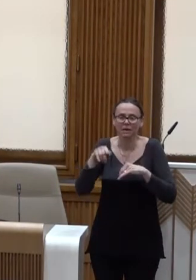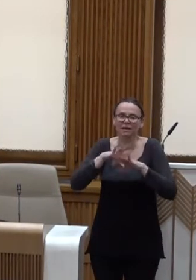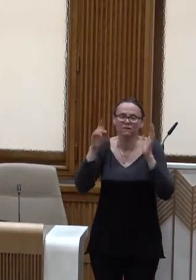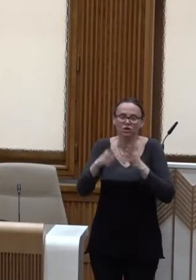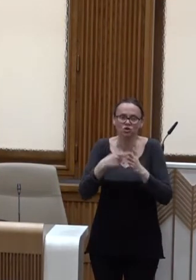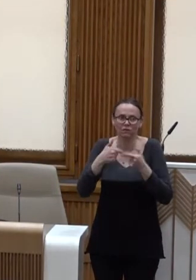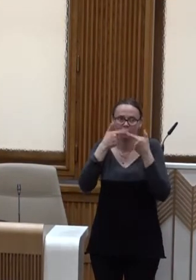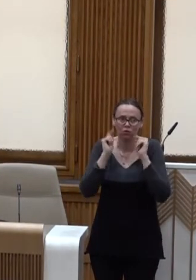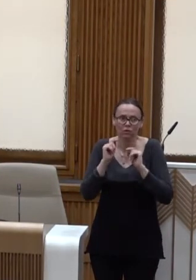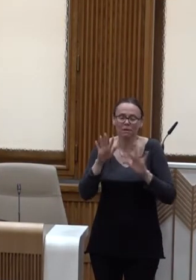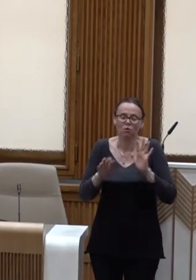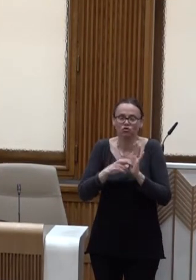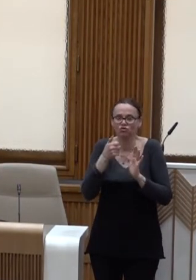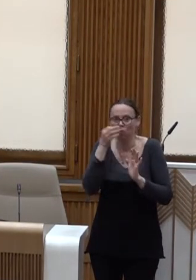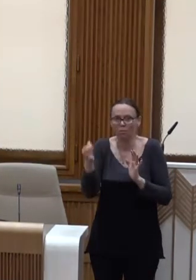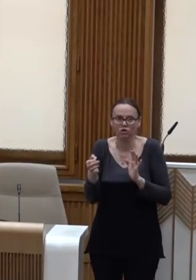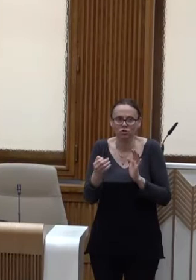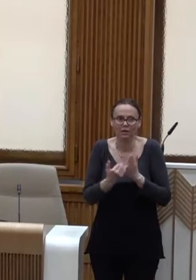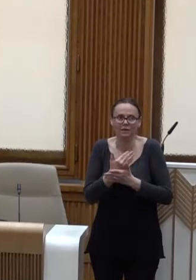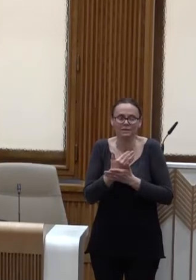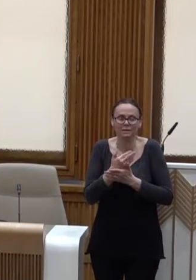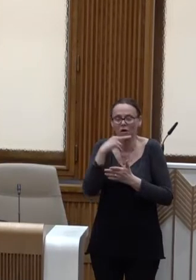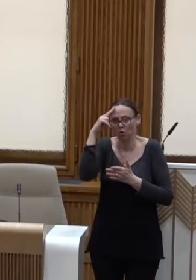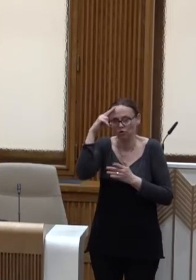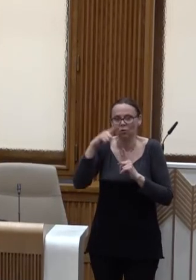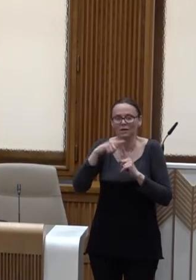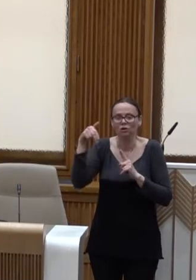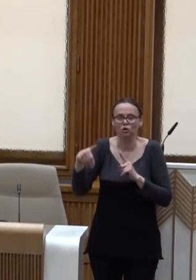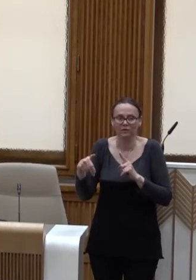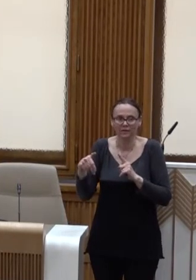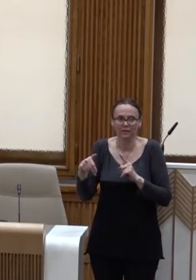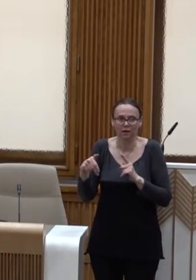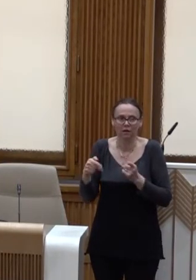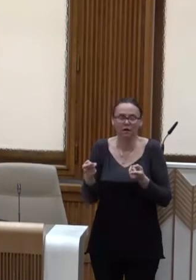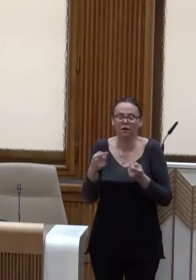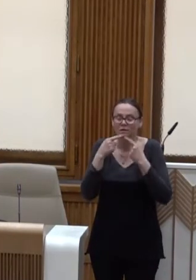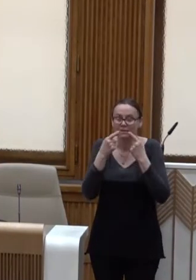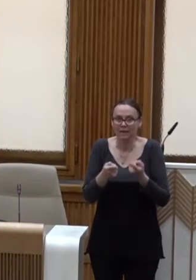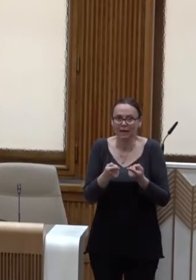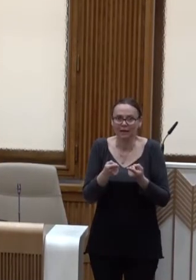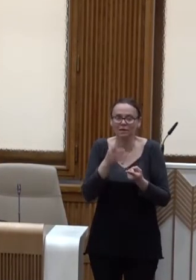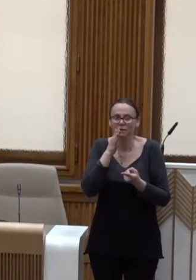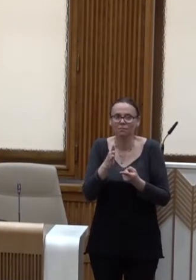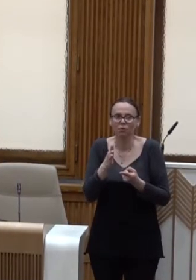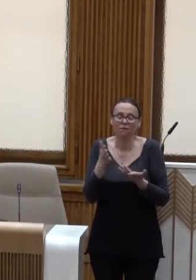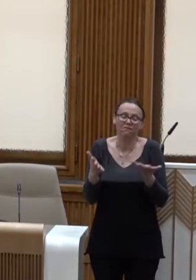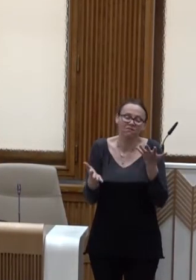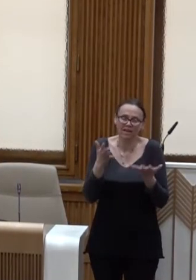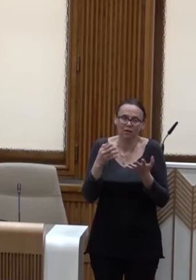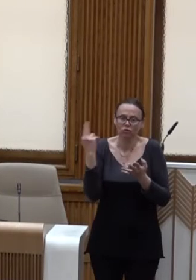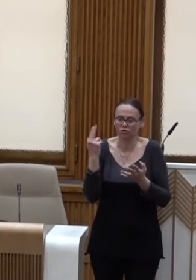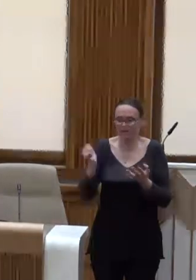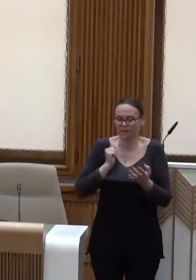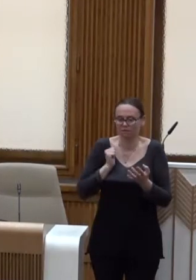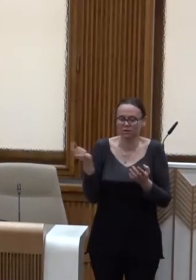število ljudi? Pa mogoče samo še vprašanje za gospoda Tonina. Dejali ste, da bo torej verjetno slovenska